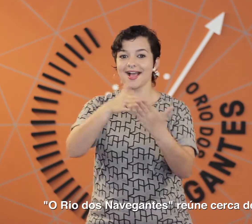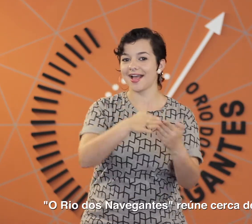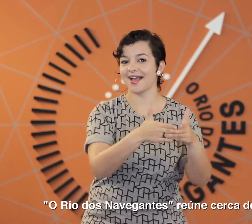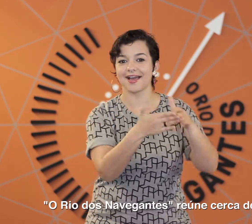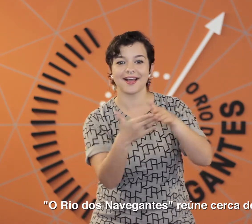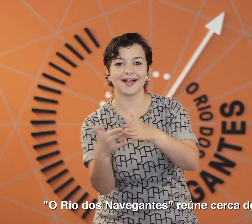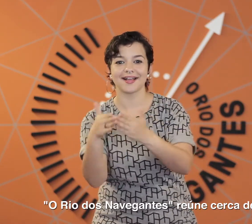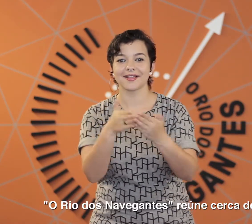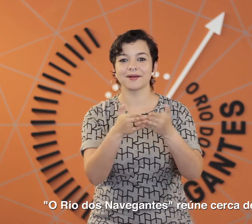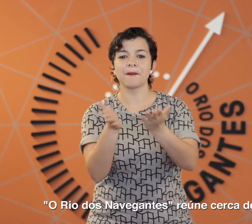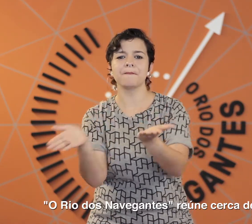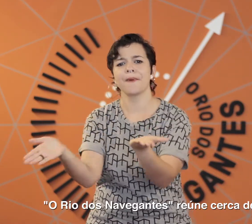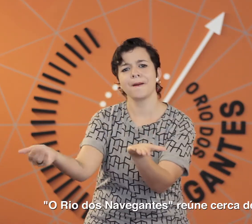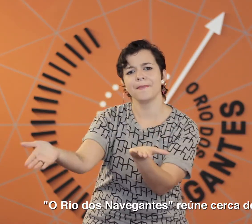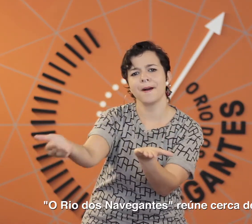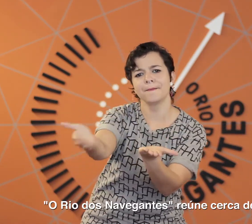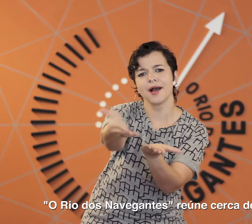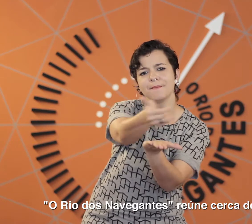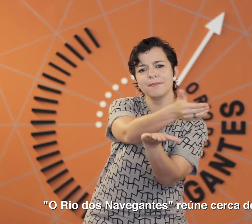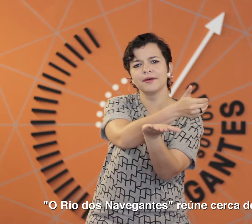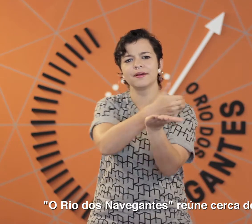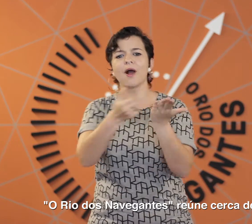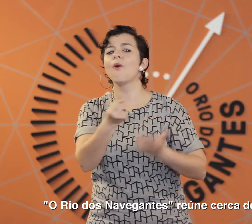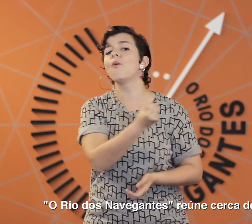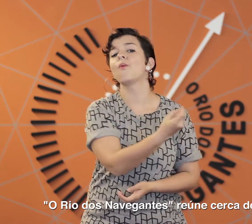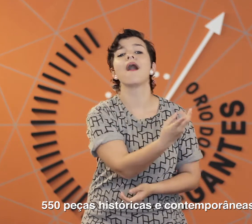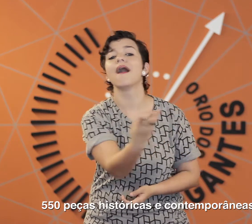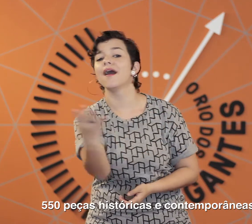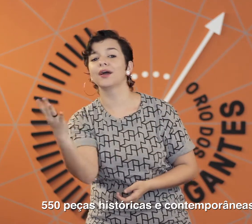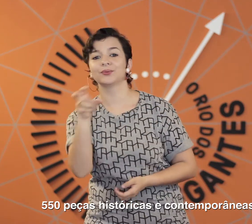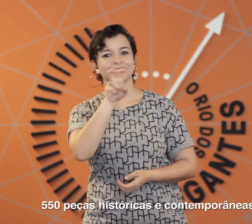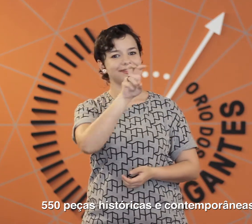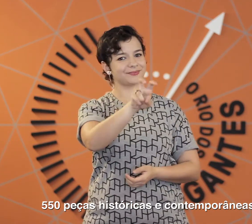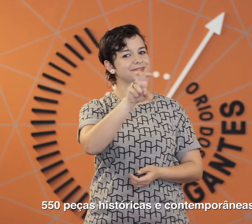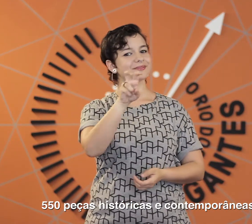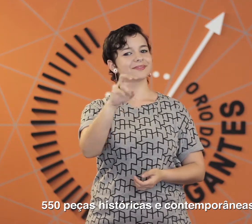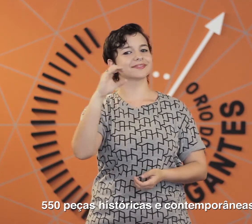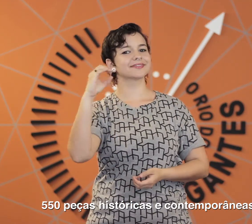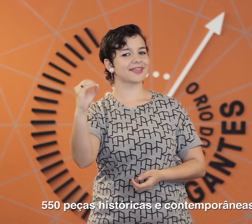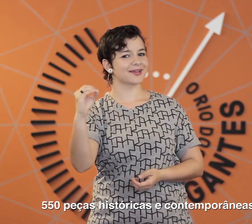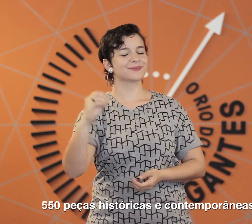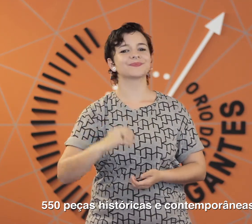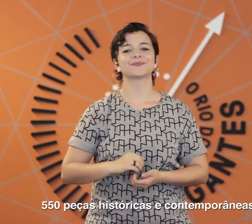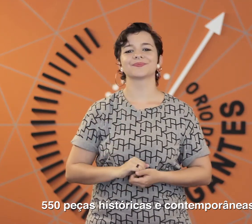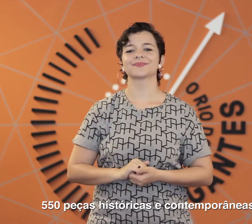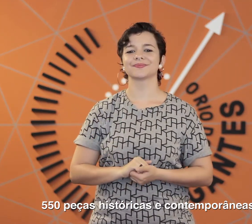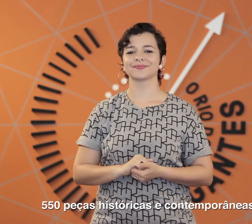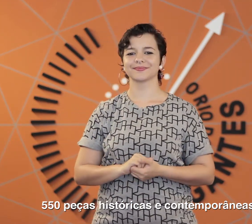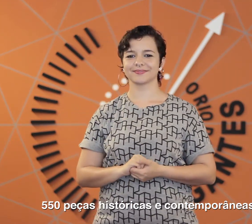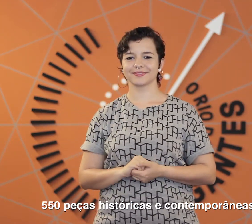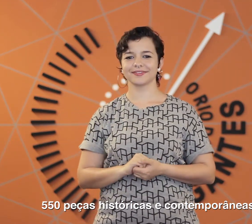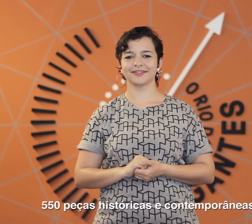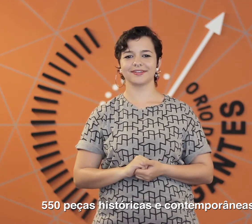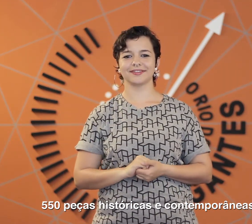O Rio dos Navegantes reúne cerca de 550 peças históricas e